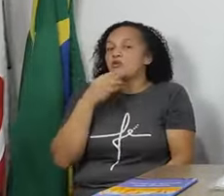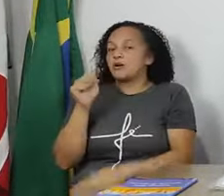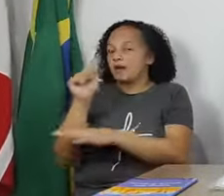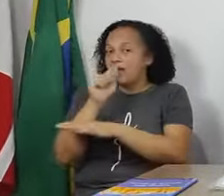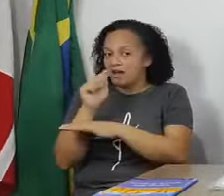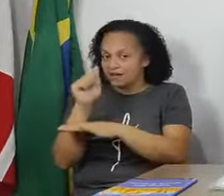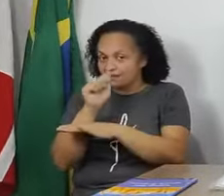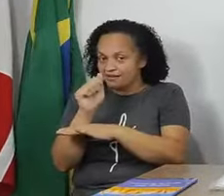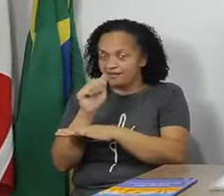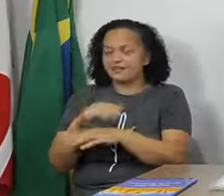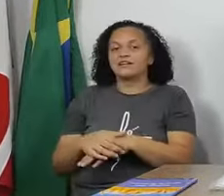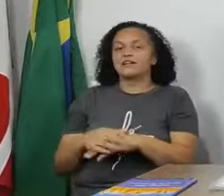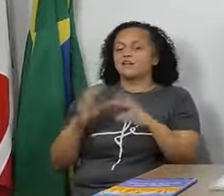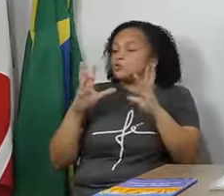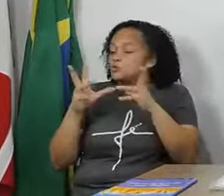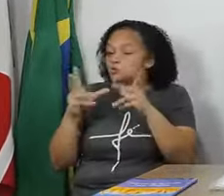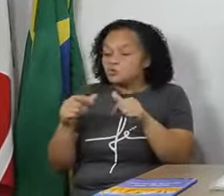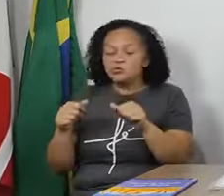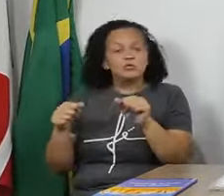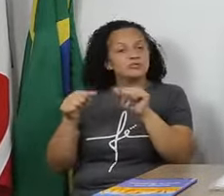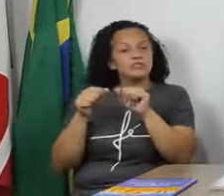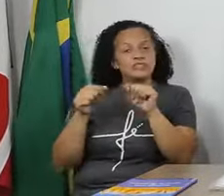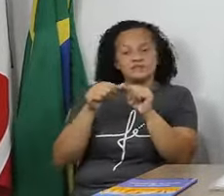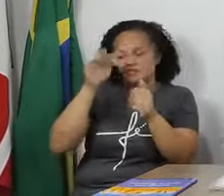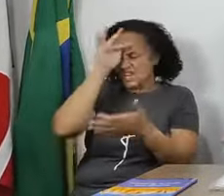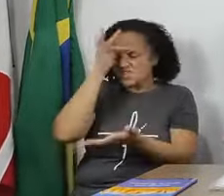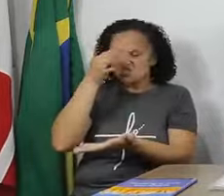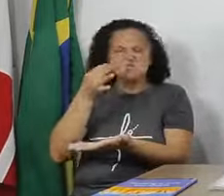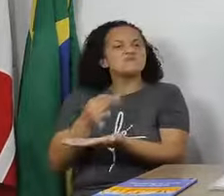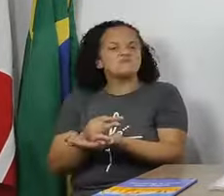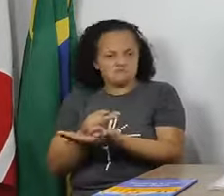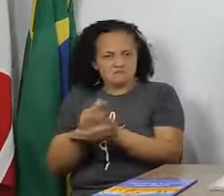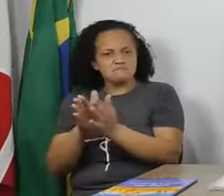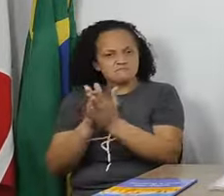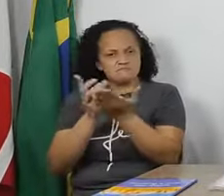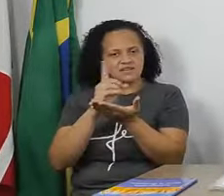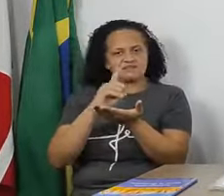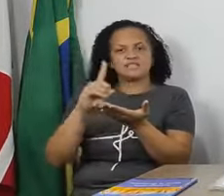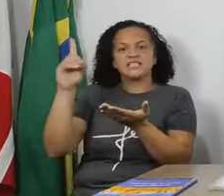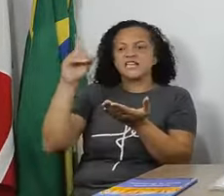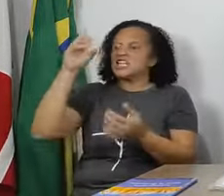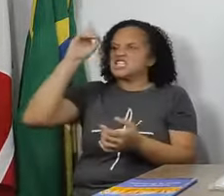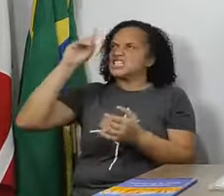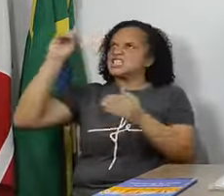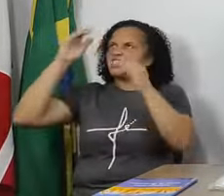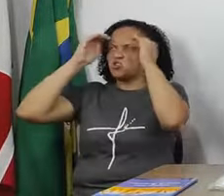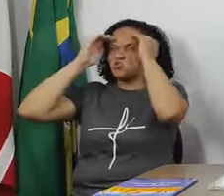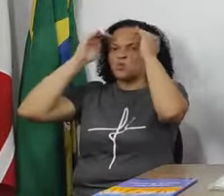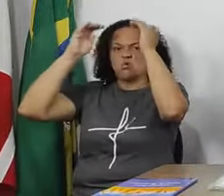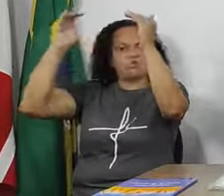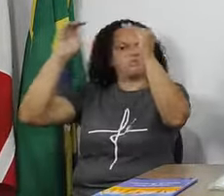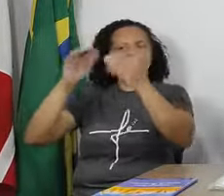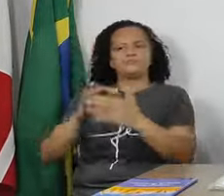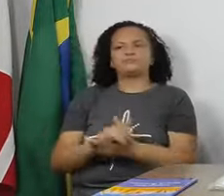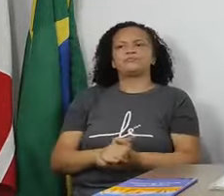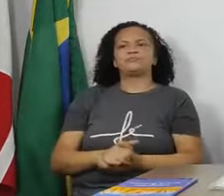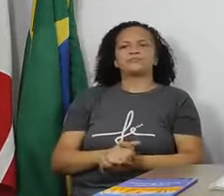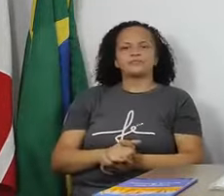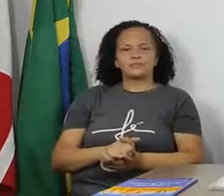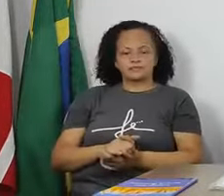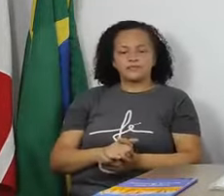as práticas de fé que ele exerceu na palavra, e Deus o honrou por isso, e